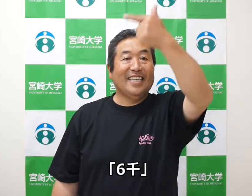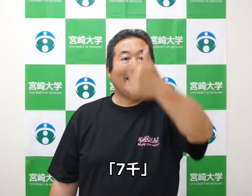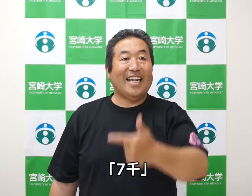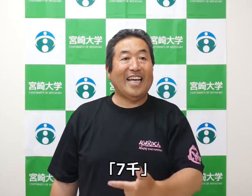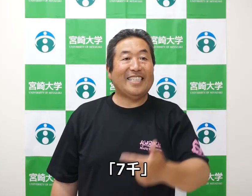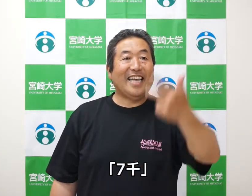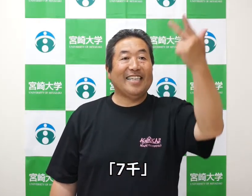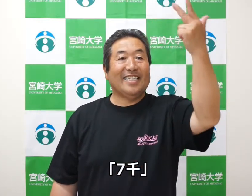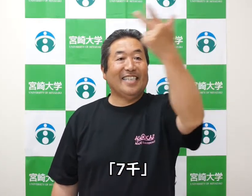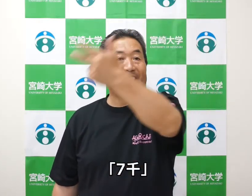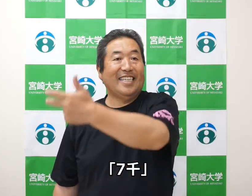7000、